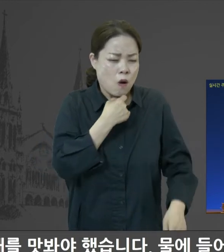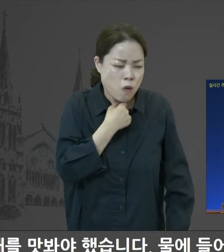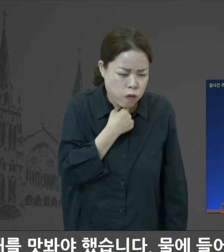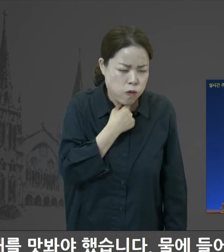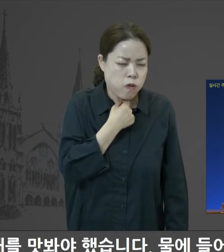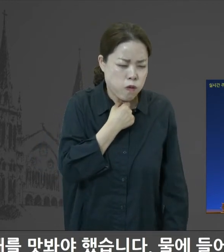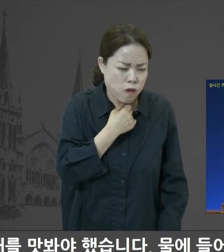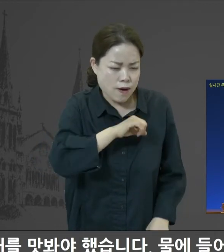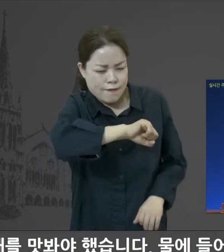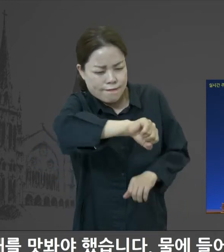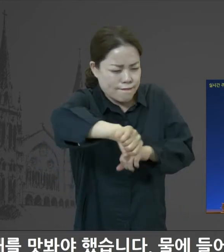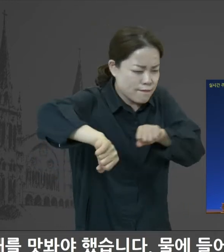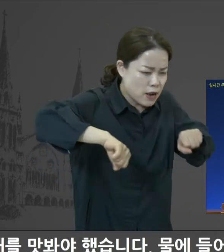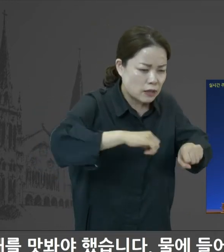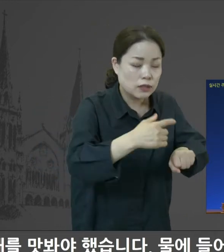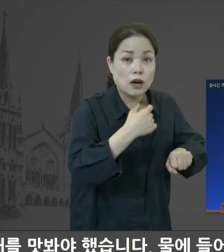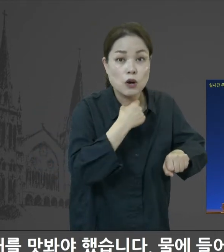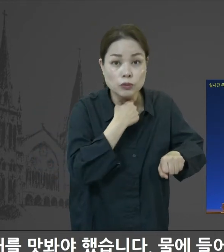원하는 그곳은